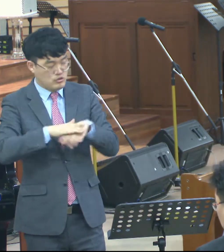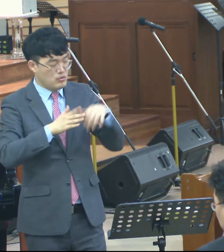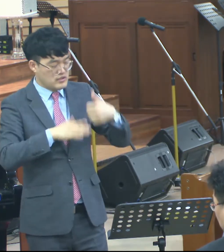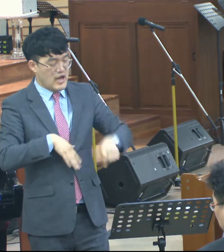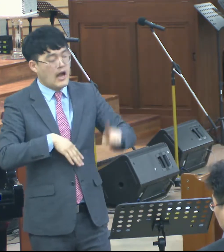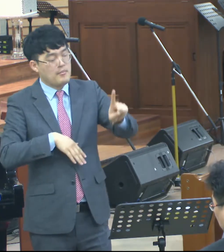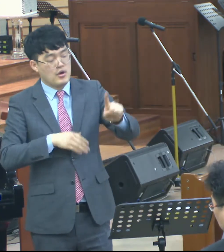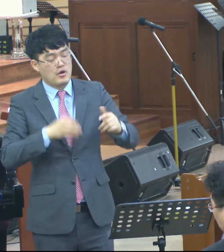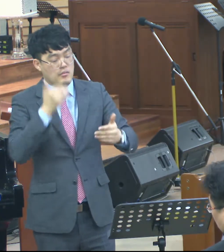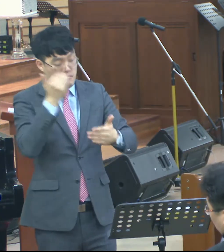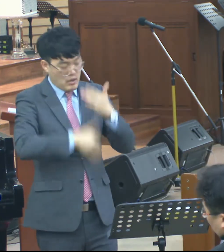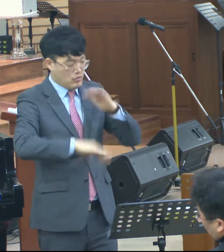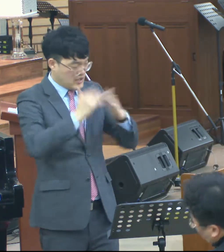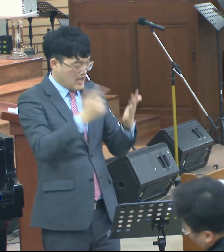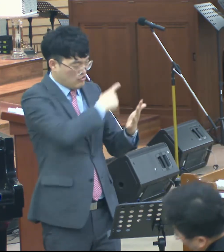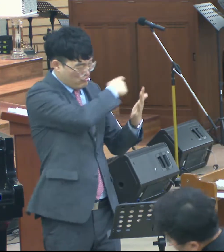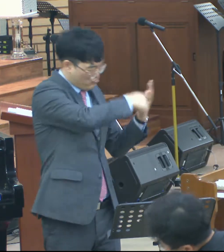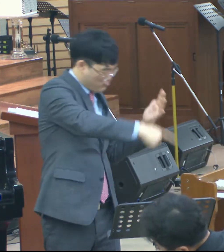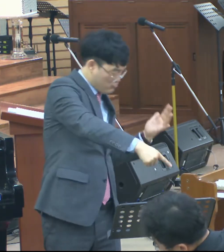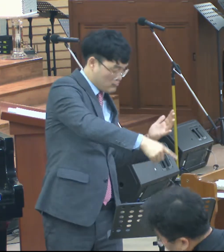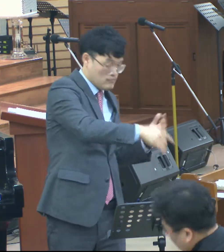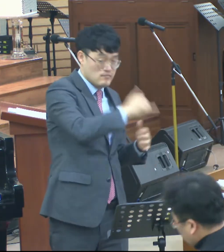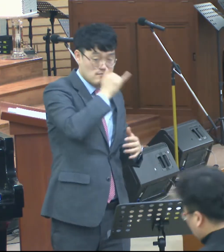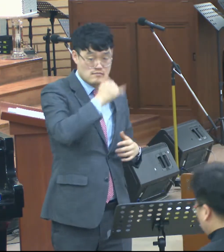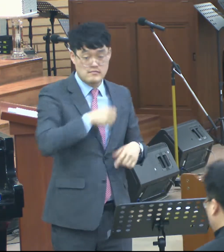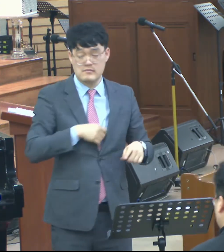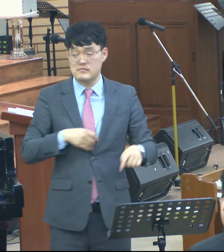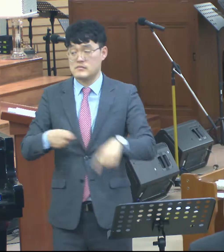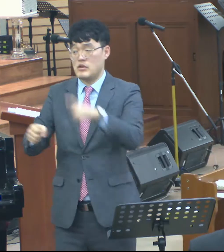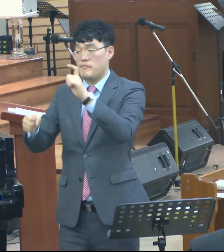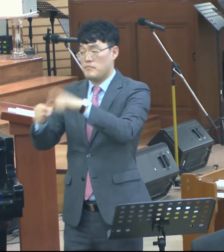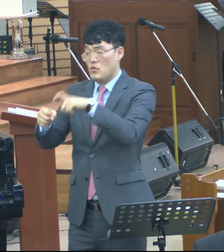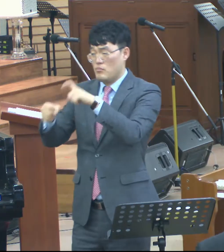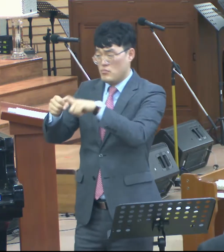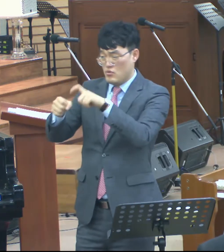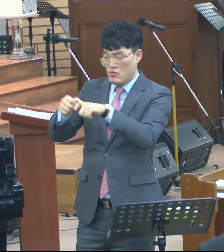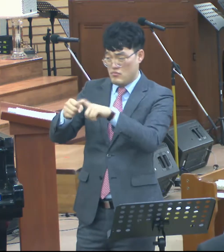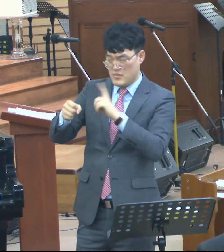왕이 됐어요. 이 목표 지향적인 사람들이 굉장히 위험할 수 있어요.